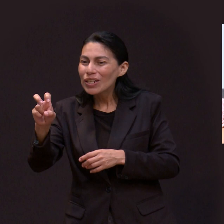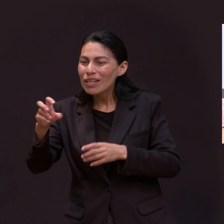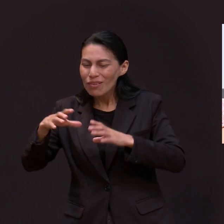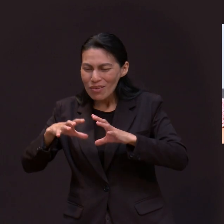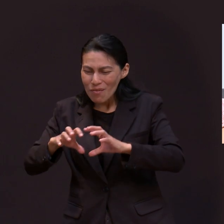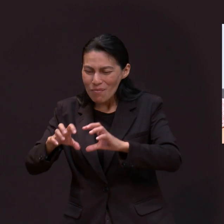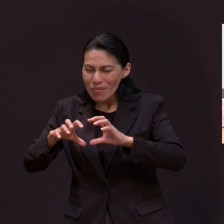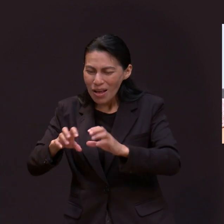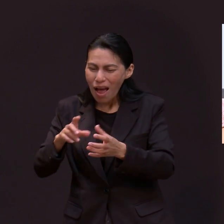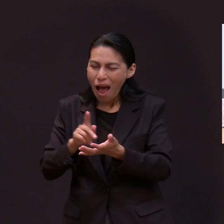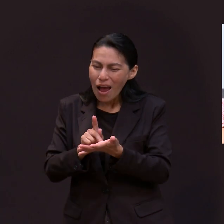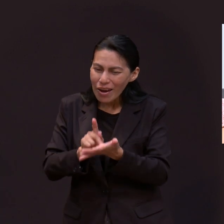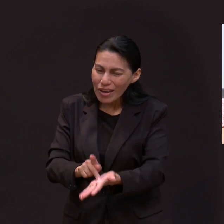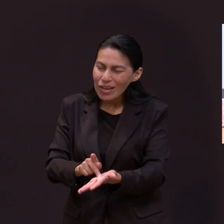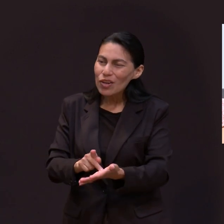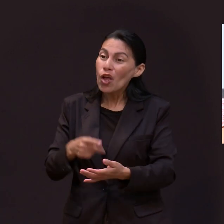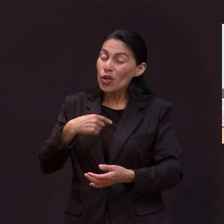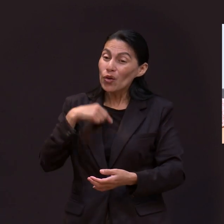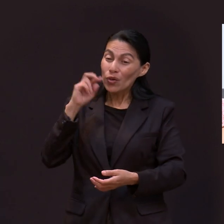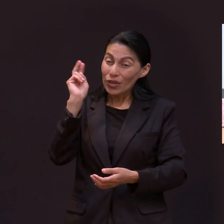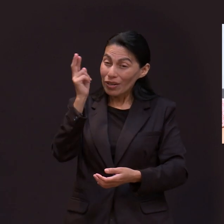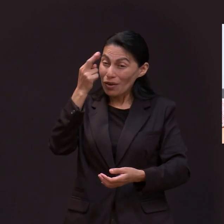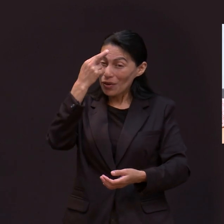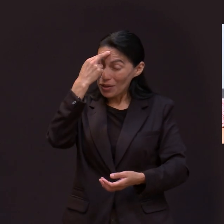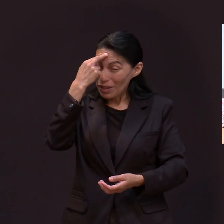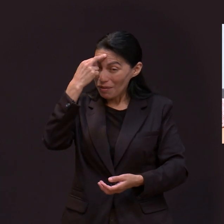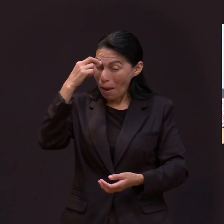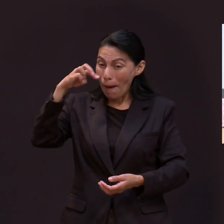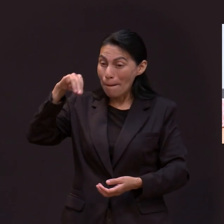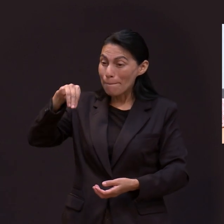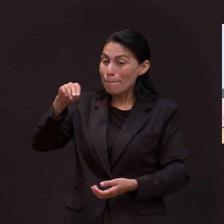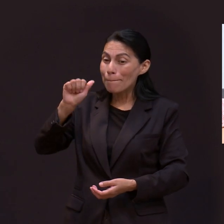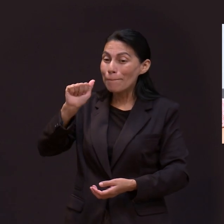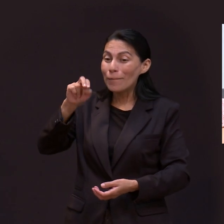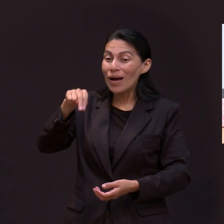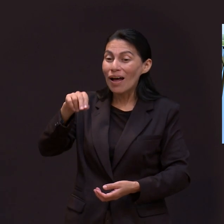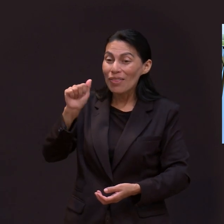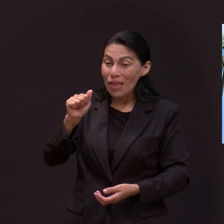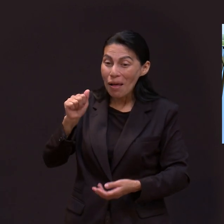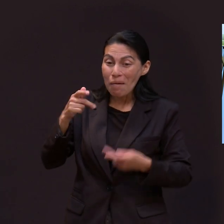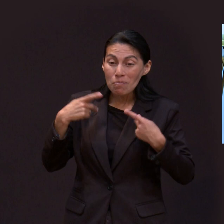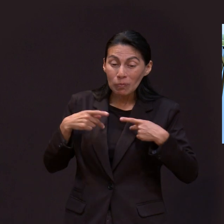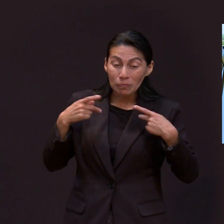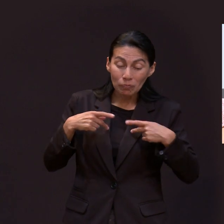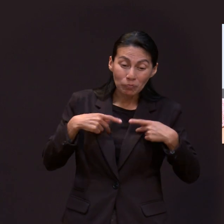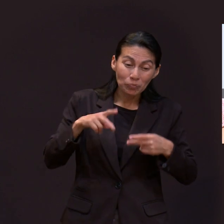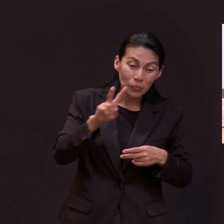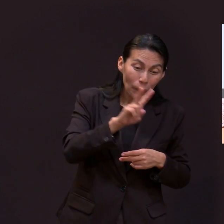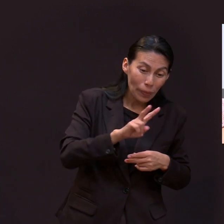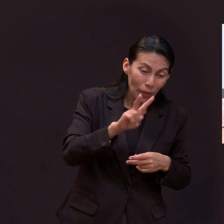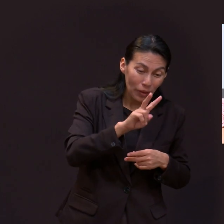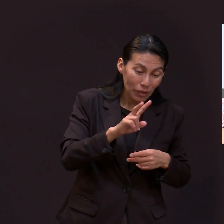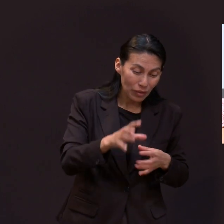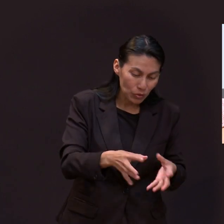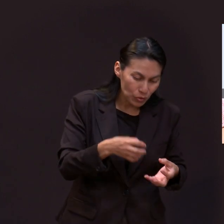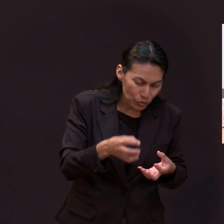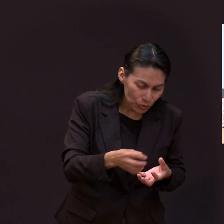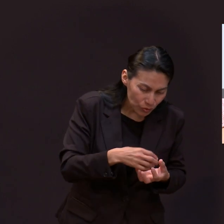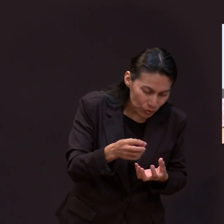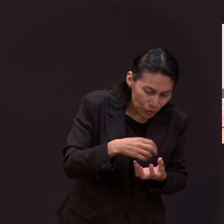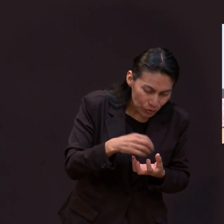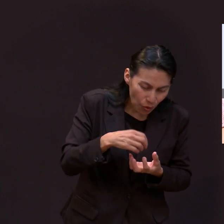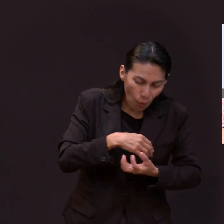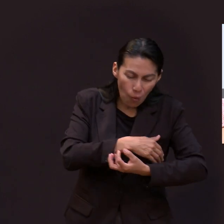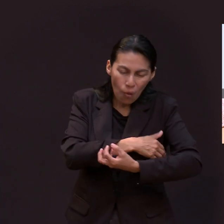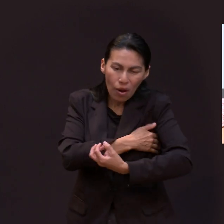cada viernes yo me acordaba de la del maná que caía que el viernes nos echaba a perder maná que recogían pero estaba